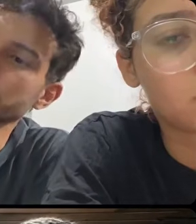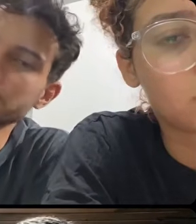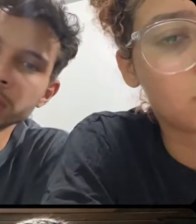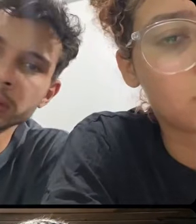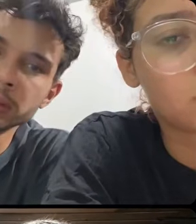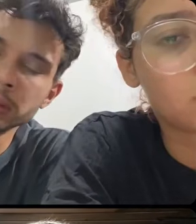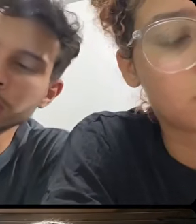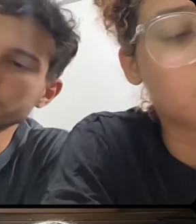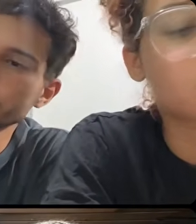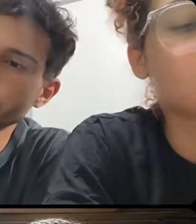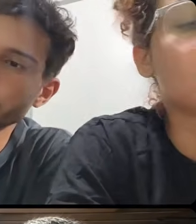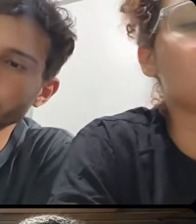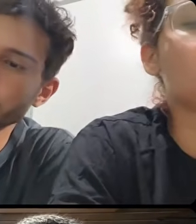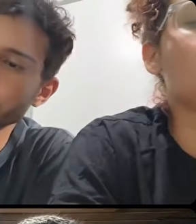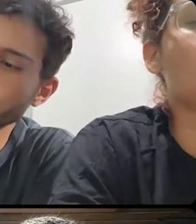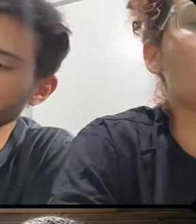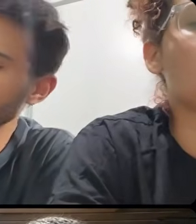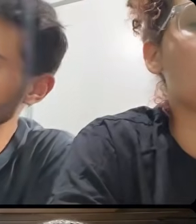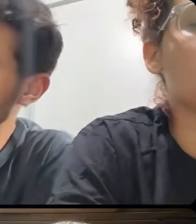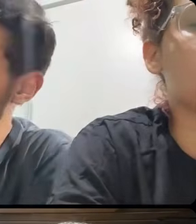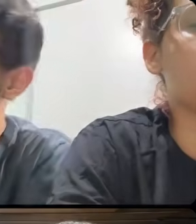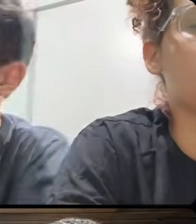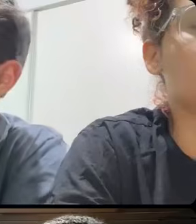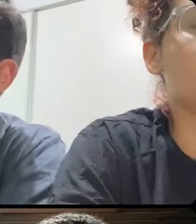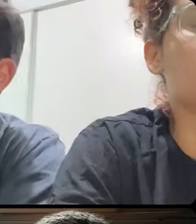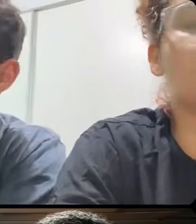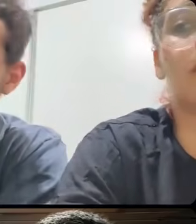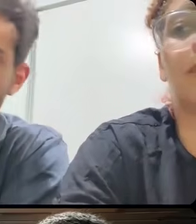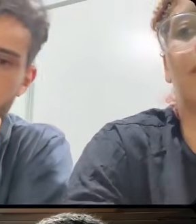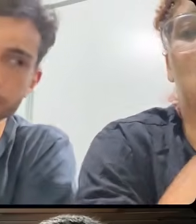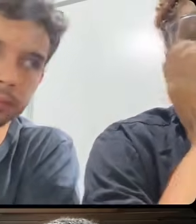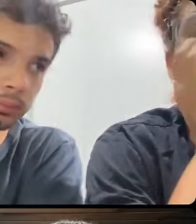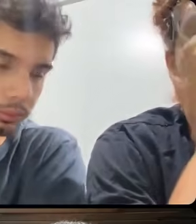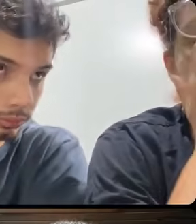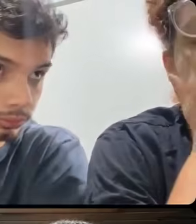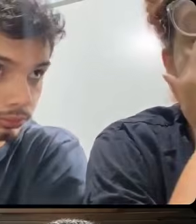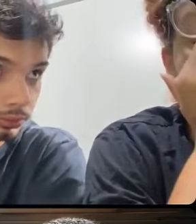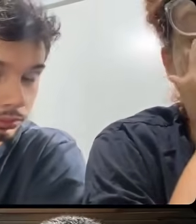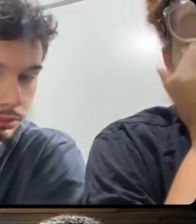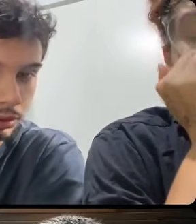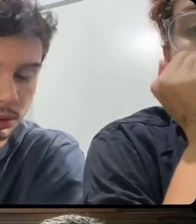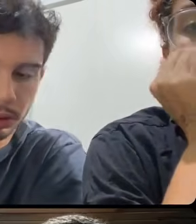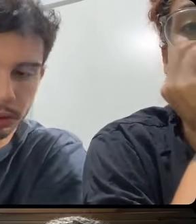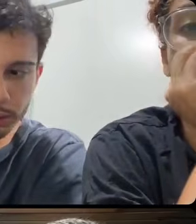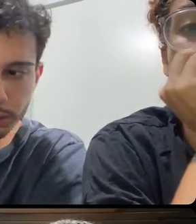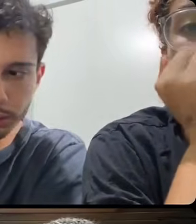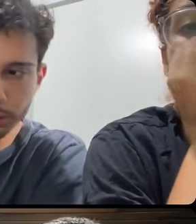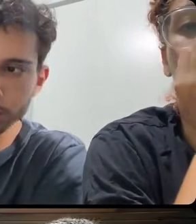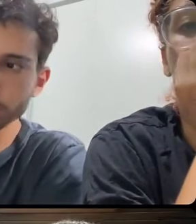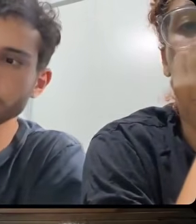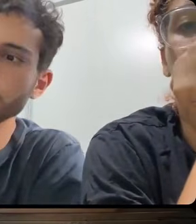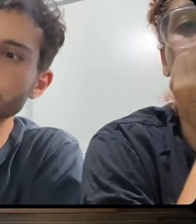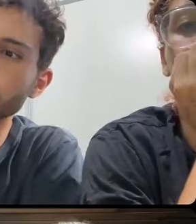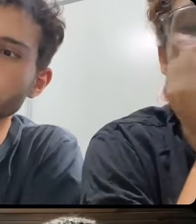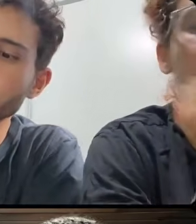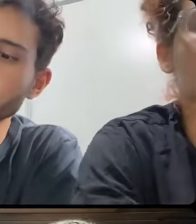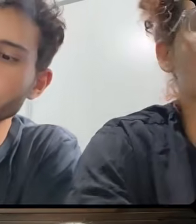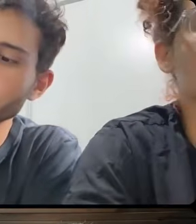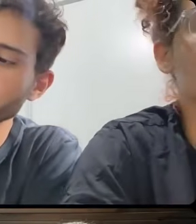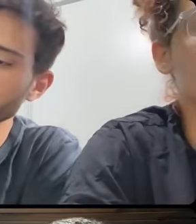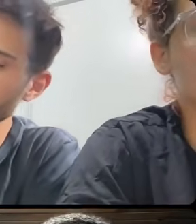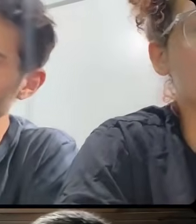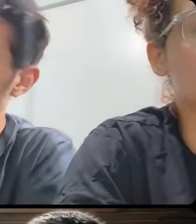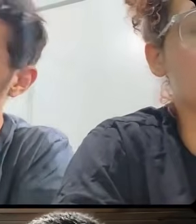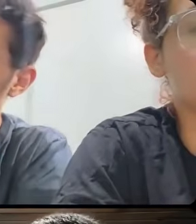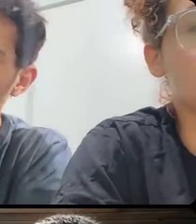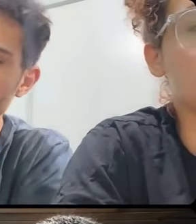ó. Quando eu vi ali, eu queria perguntar para vocês, como é que Então, vocês fazem? É para evangelizar? Claro, é para